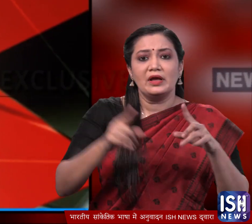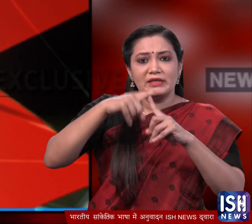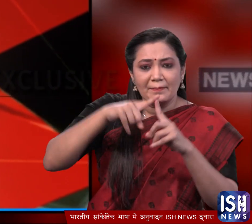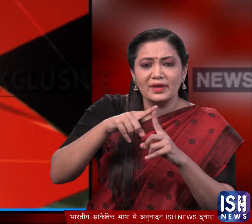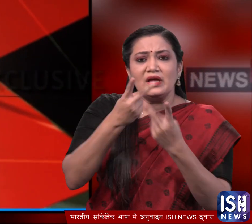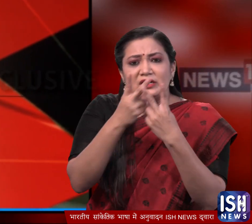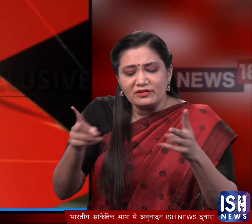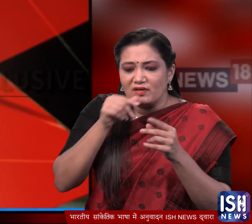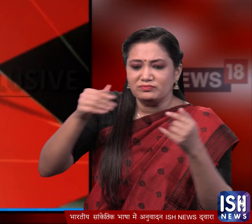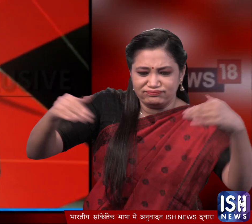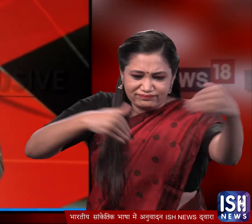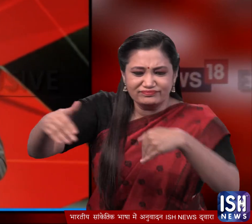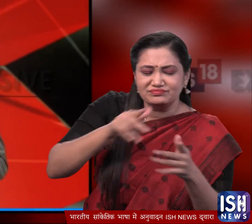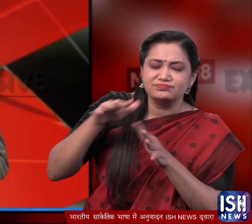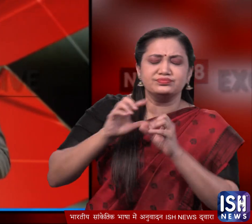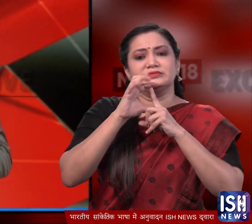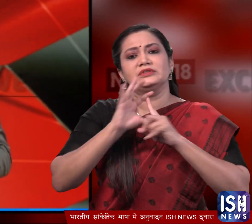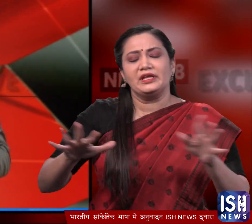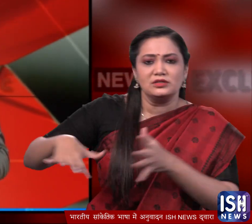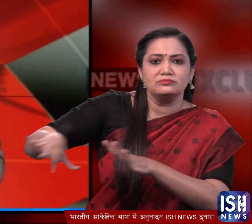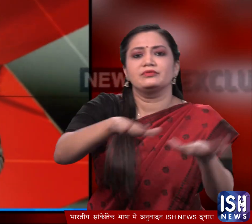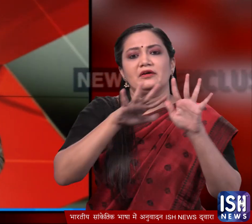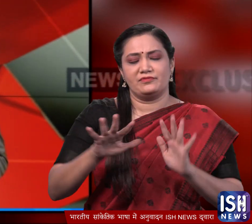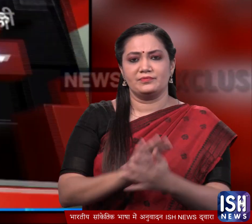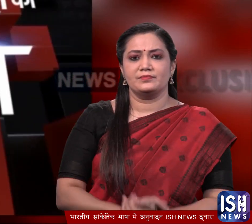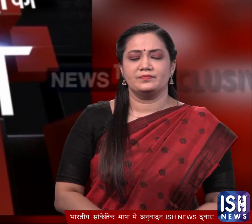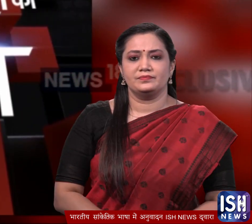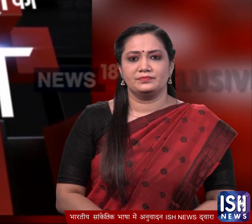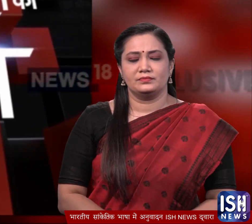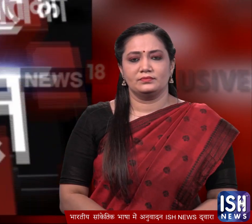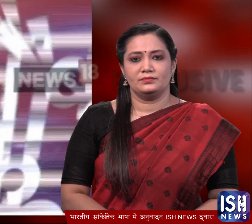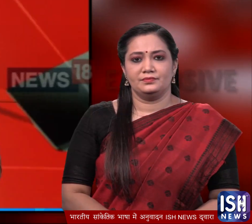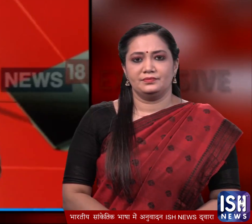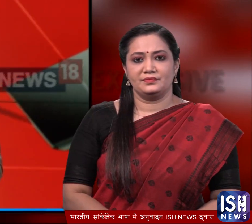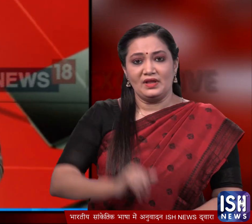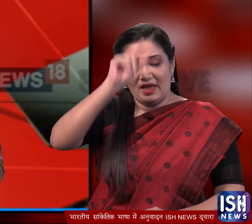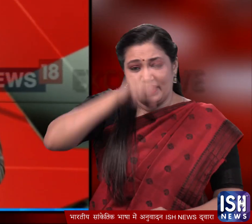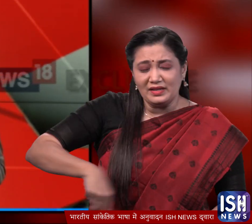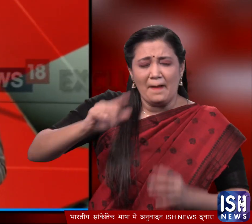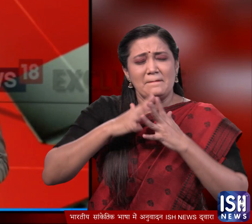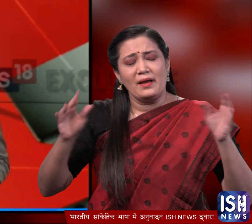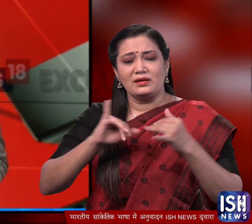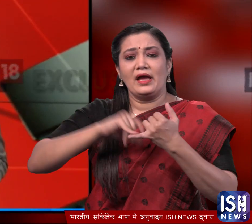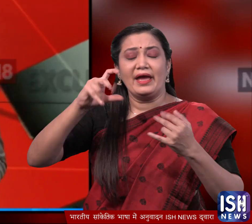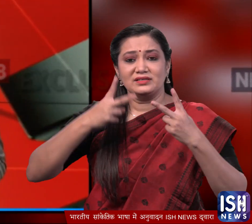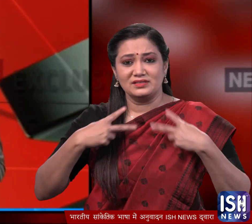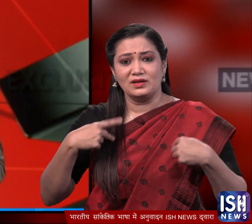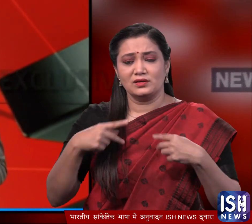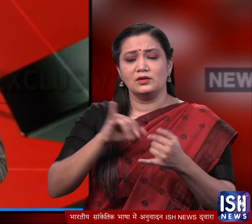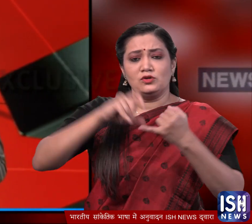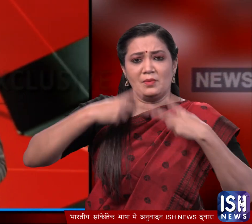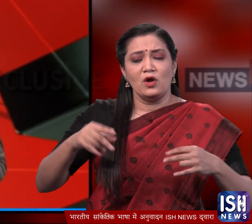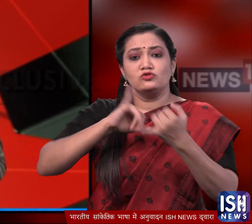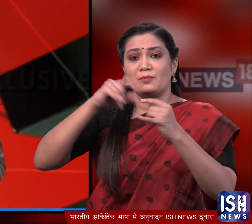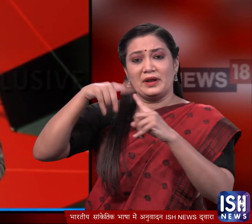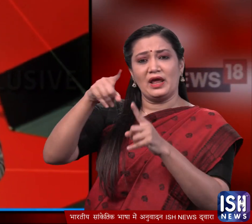और उसकी दर्जन भर सहायक नदियों के उफान से हालात बिगड़ने की आशंका भी जताई जा रही। देश की सबसे बड़ी अदालत में रियल एस्टेट कंपनी सुपरटेक